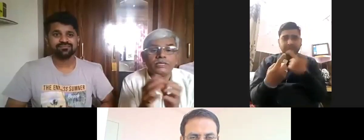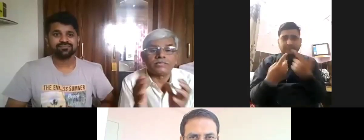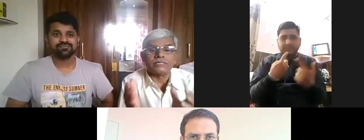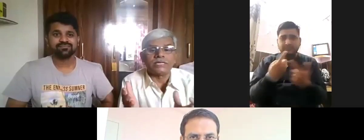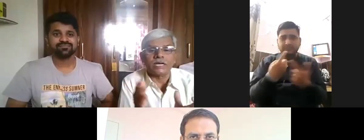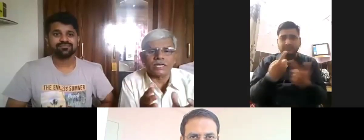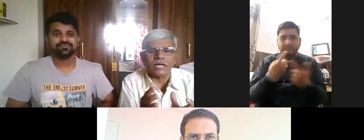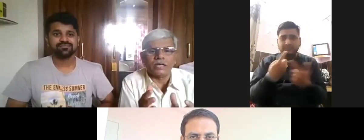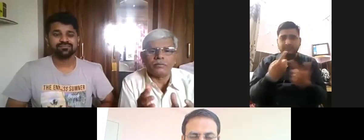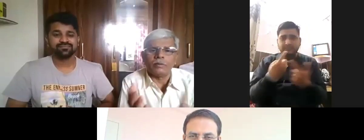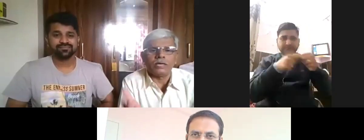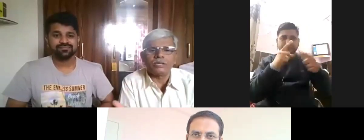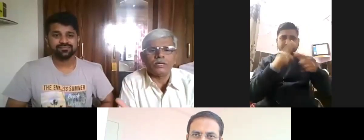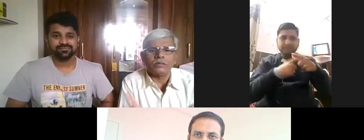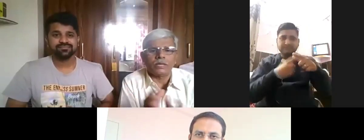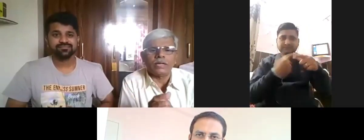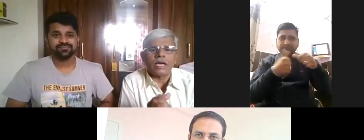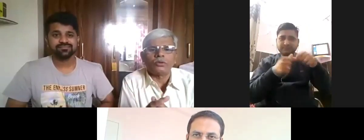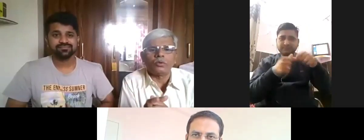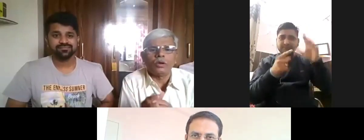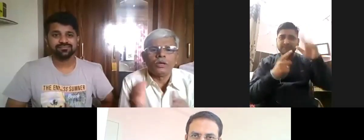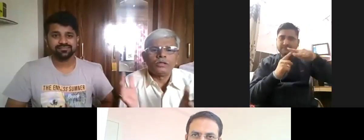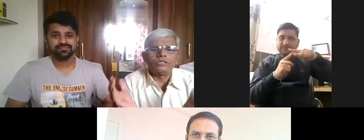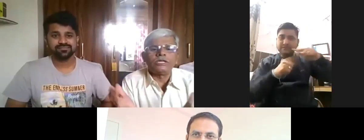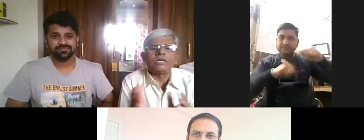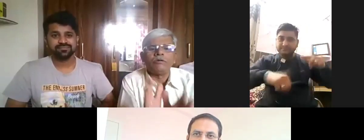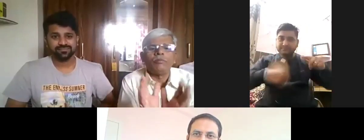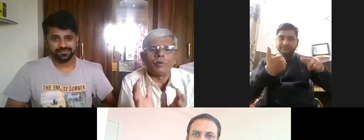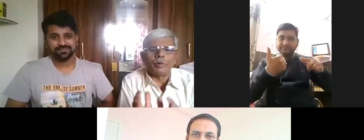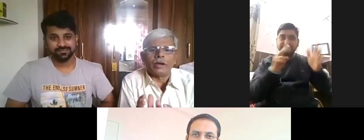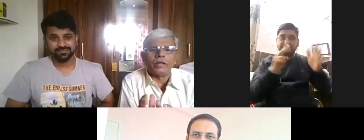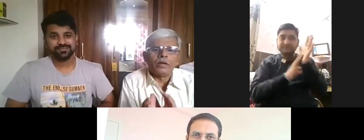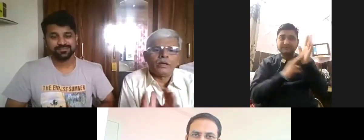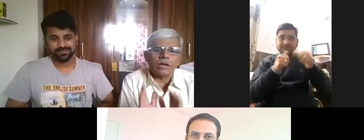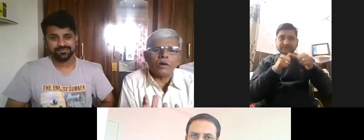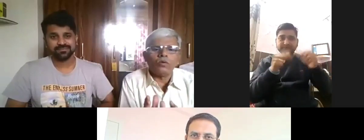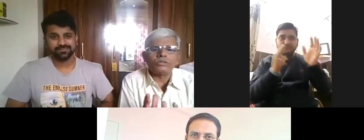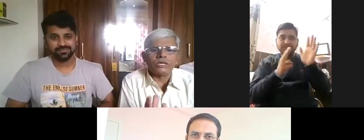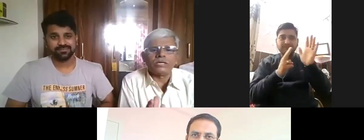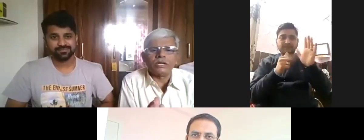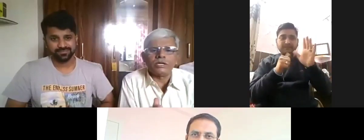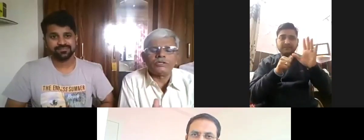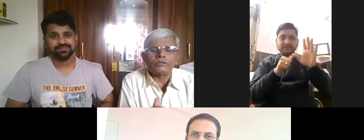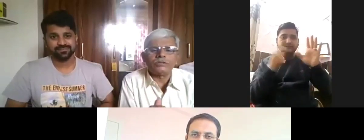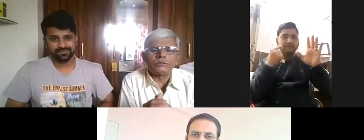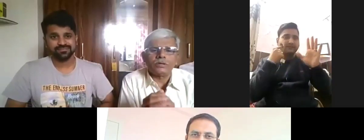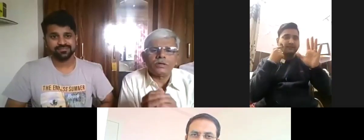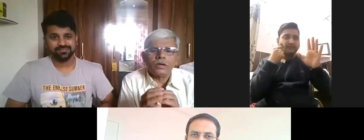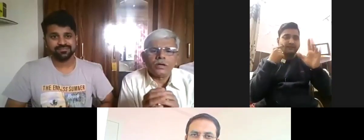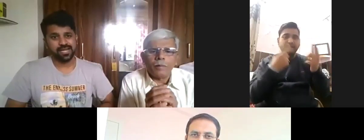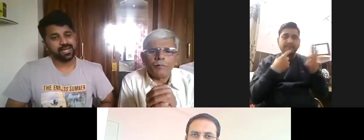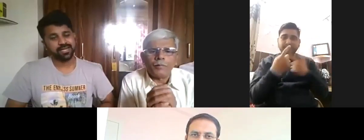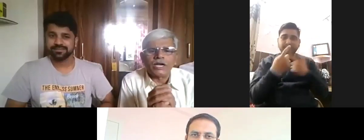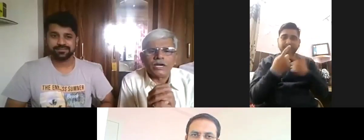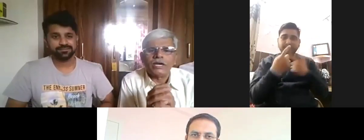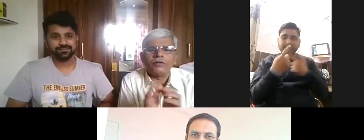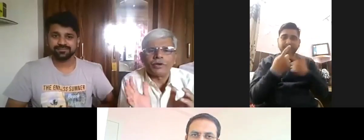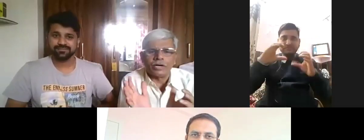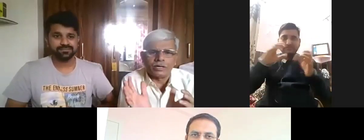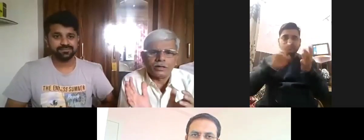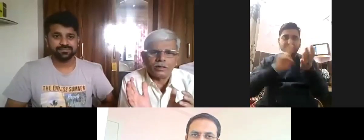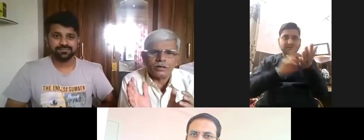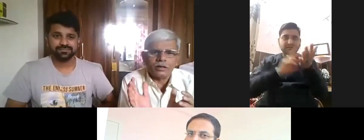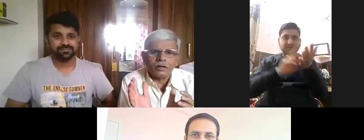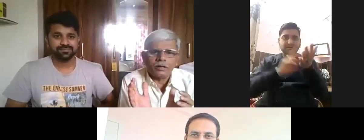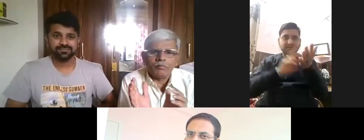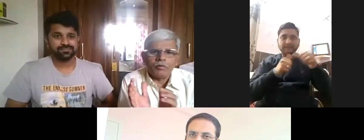गई कि ऐसा ऐसा करना है, मतलब ठीक है करना है, तो चेतन विल बी प्रिपेयर नाउ। चेतन इज कंप्लीटली